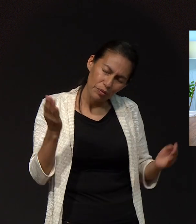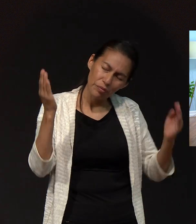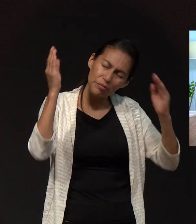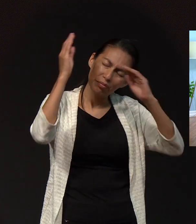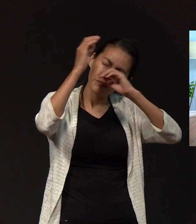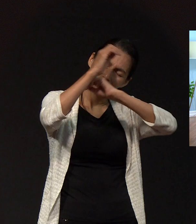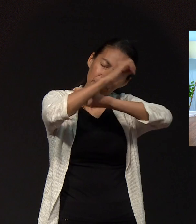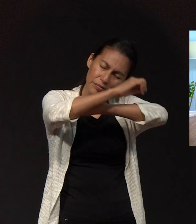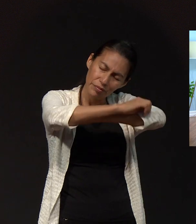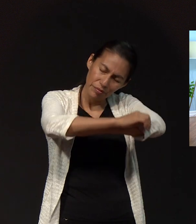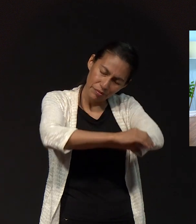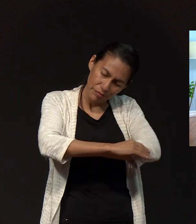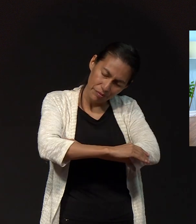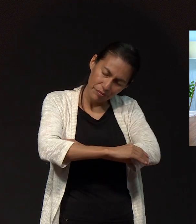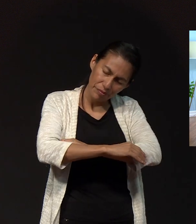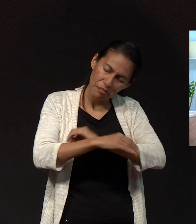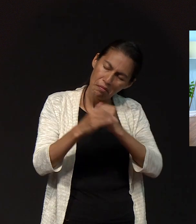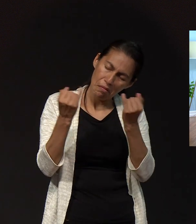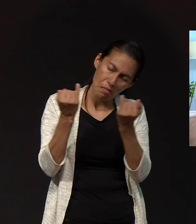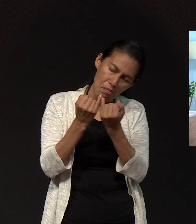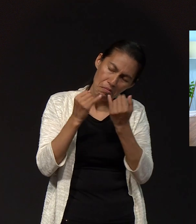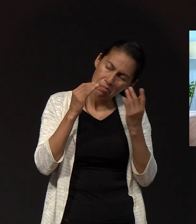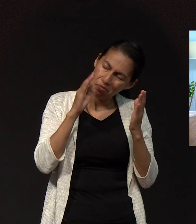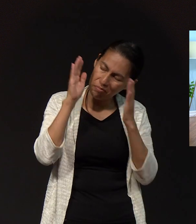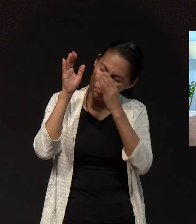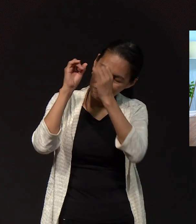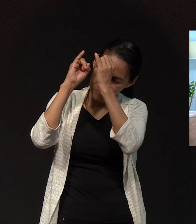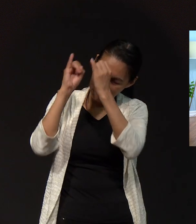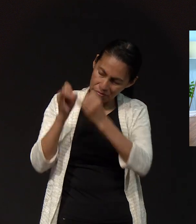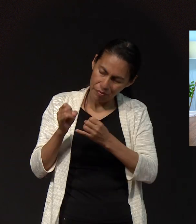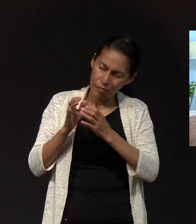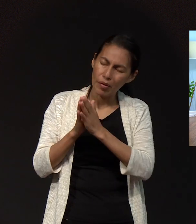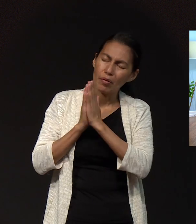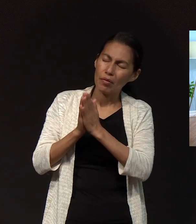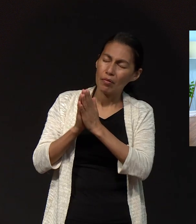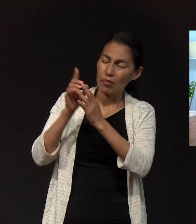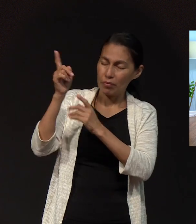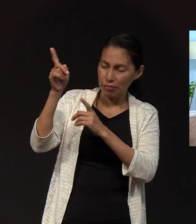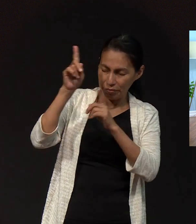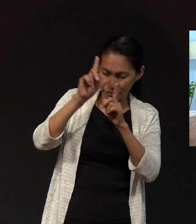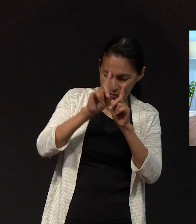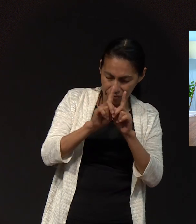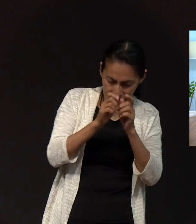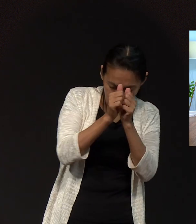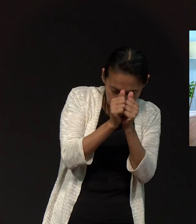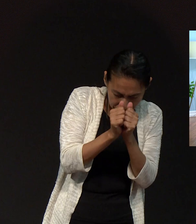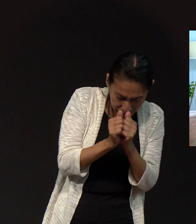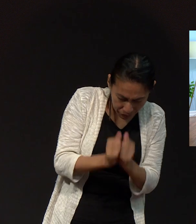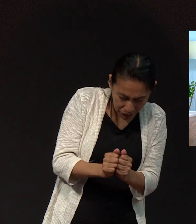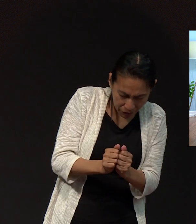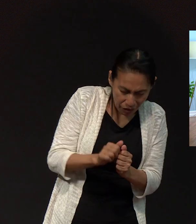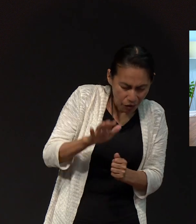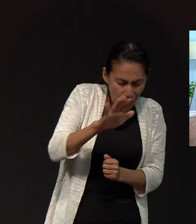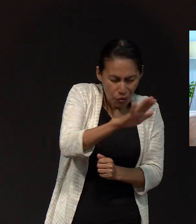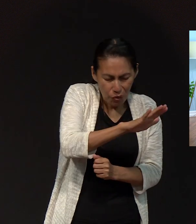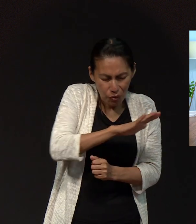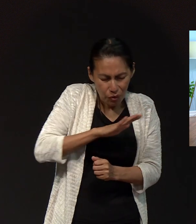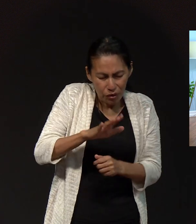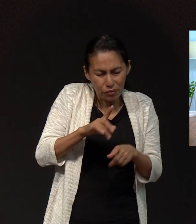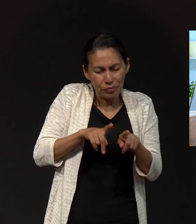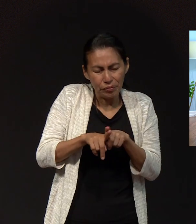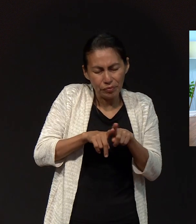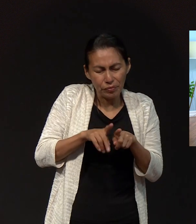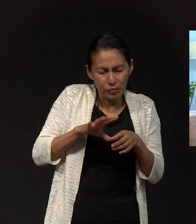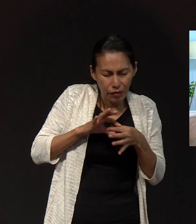vez A la imagen de Dios Quédate con nosotros Esta noche Señor Y que este programa Esta comunión Esta